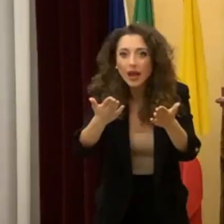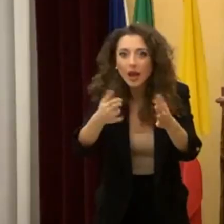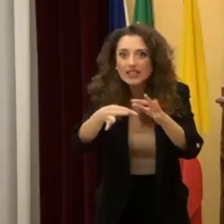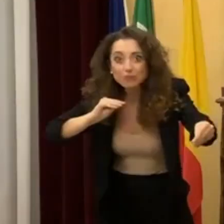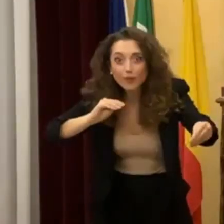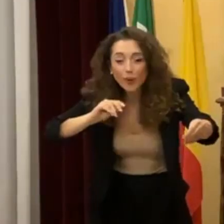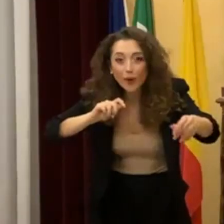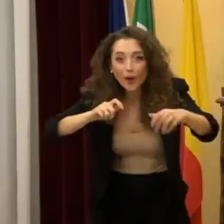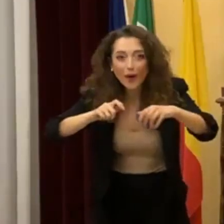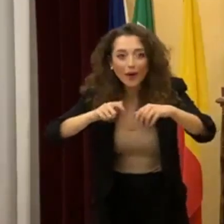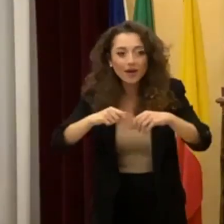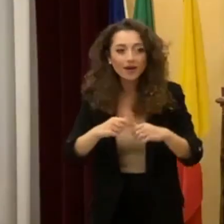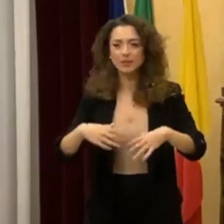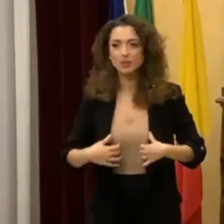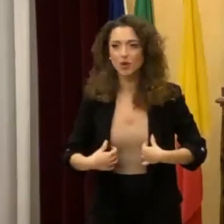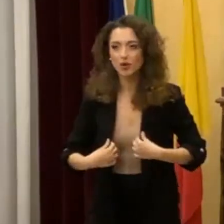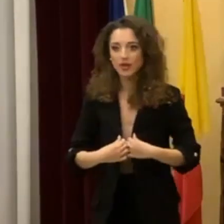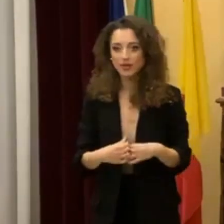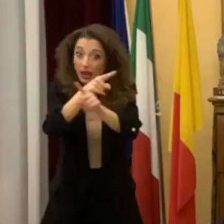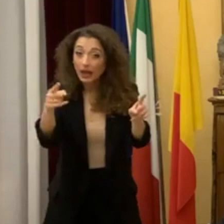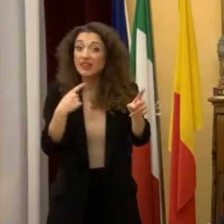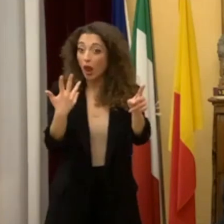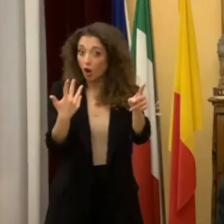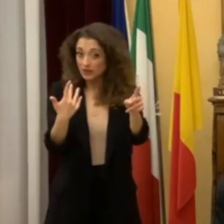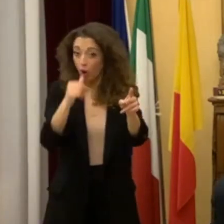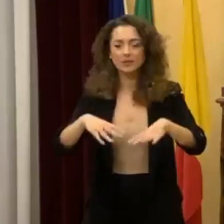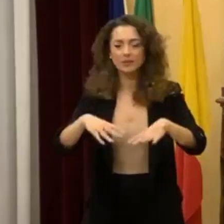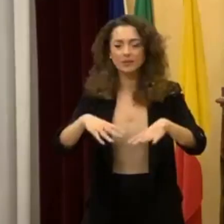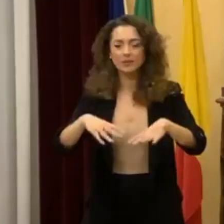Le strappo? E io lo strappo. Ecco qua.